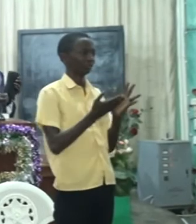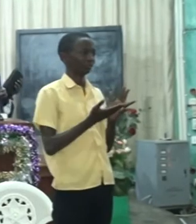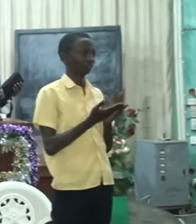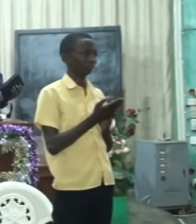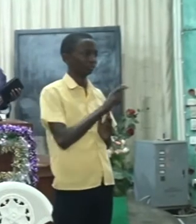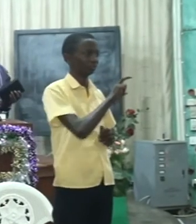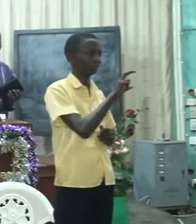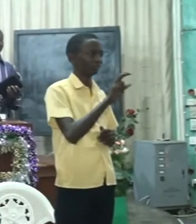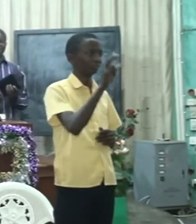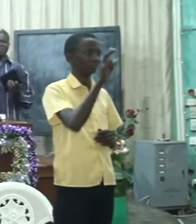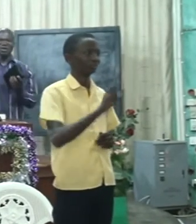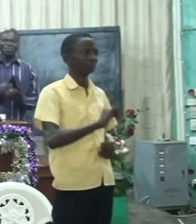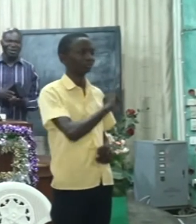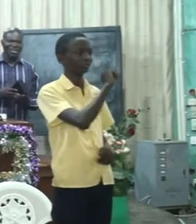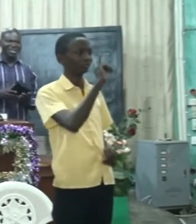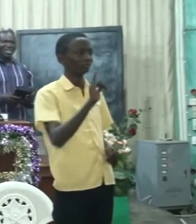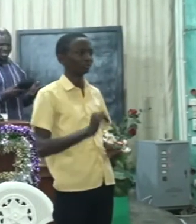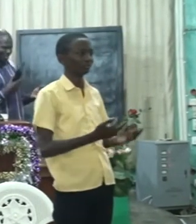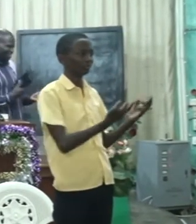hallelujah. Kwa Musa na bani